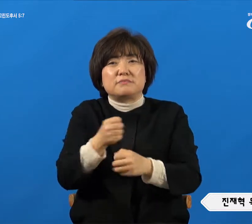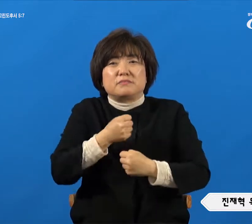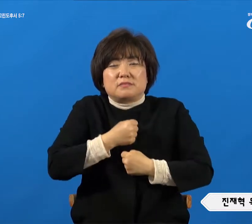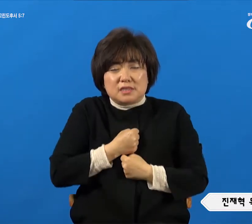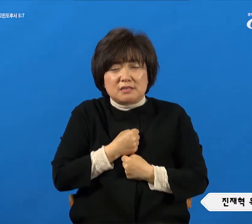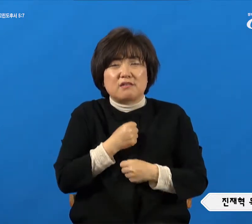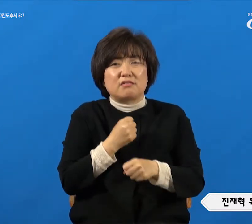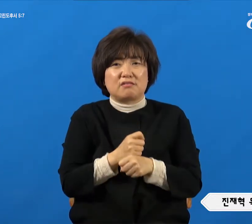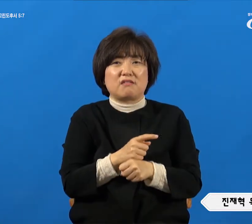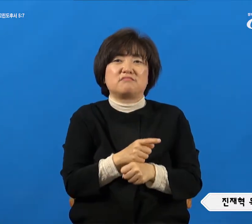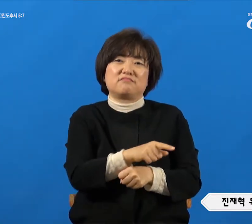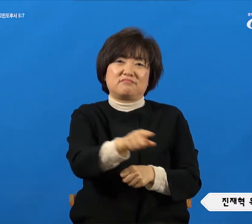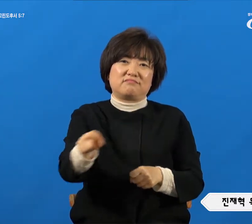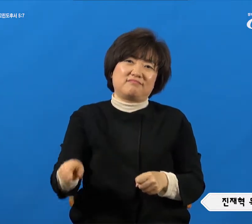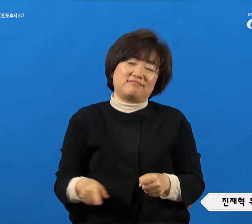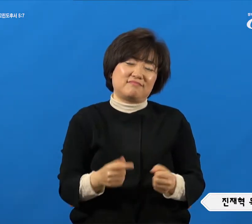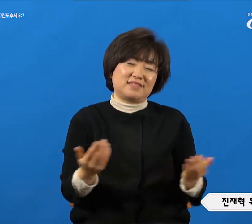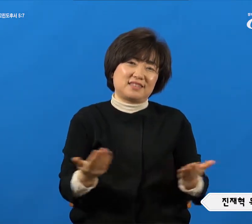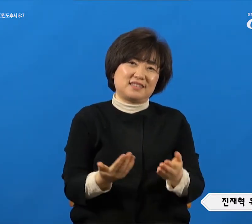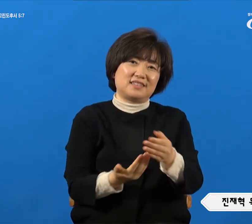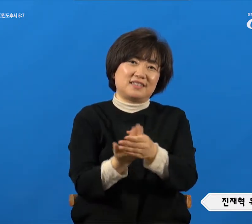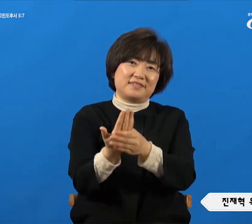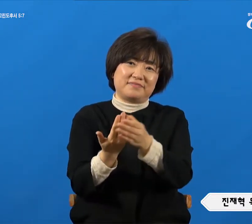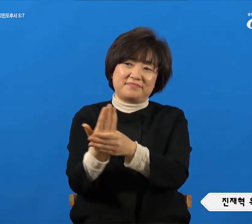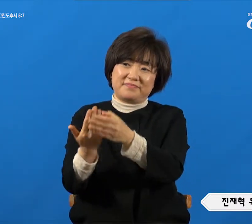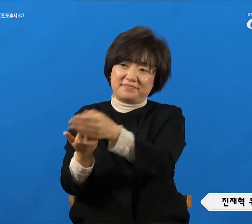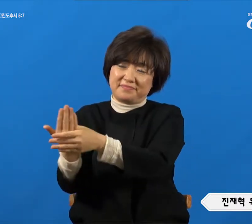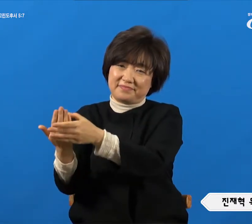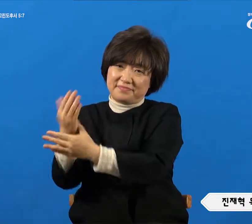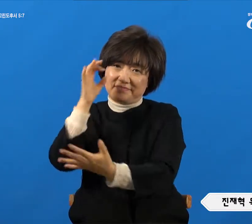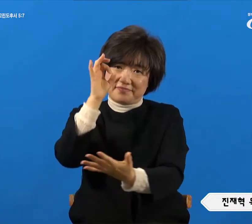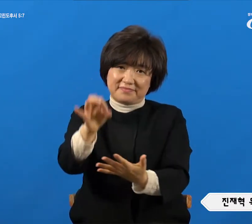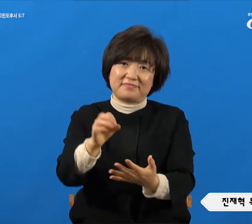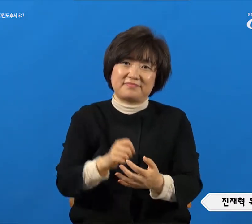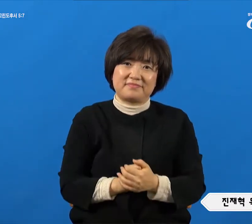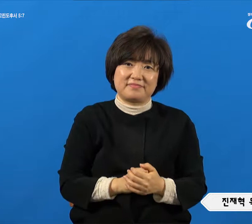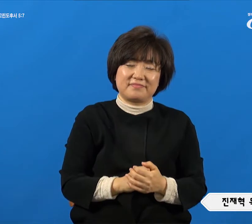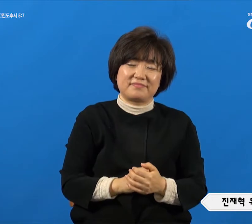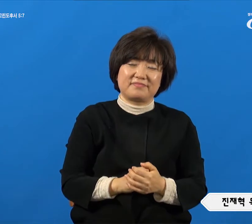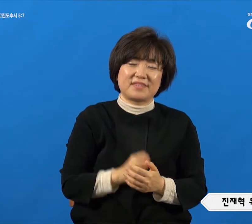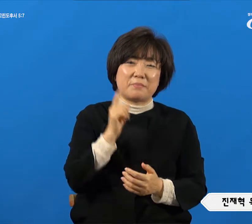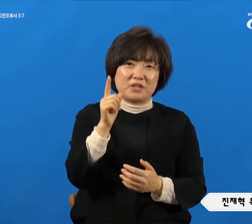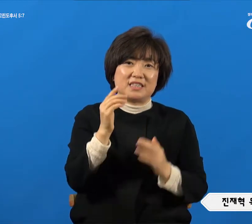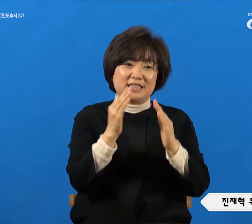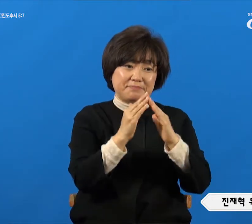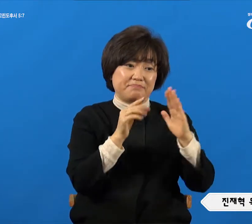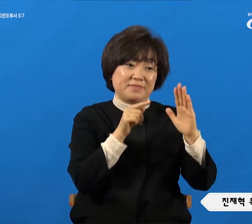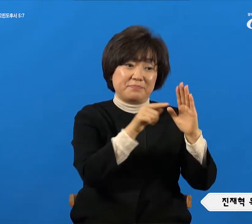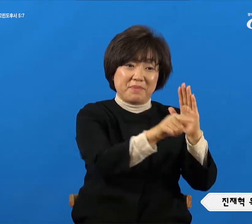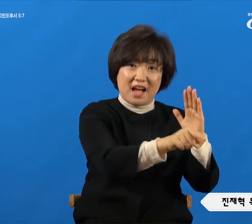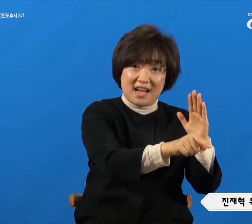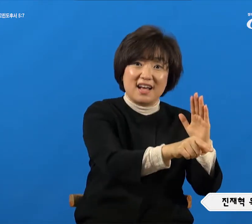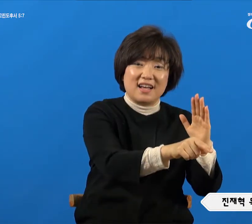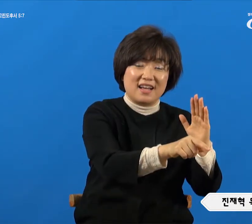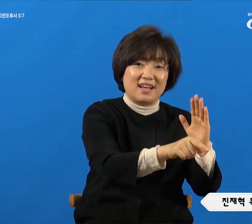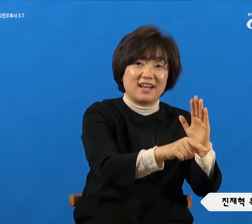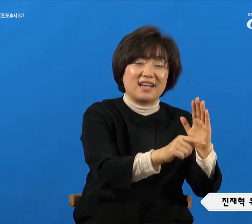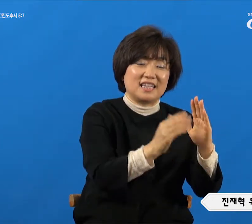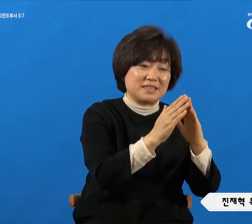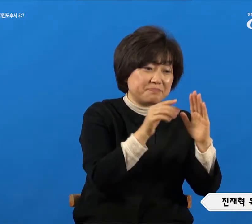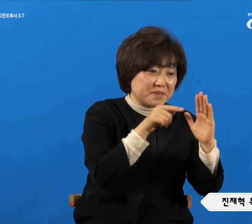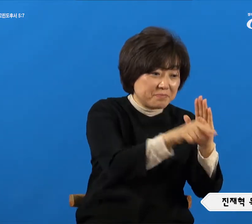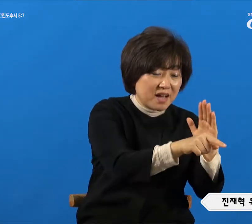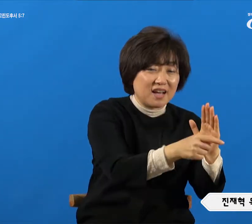지킨 사건들을 우리는 보게 됩니다. 한 번은 신방 갔더니 그 집에서 이런